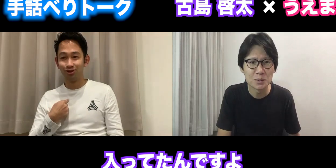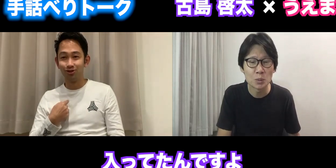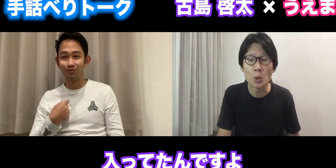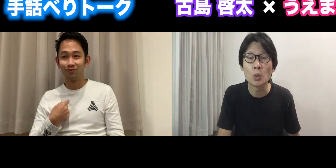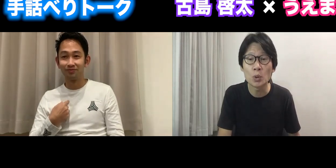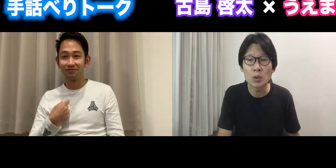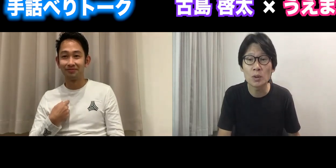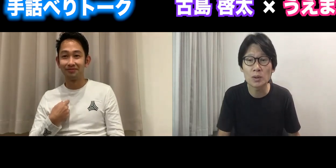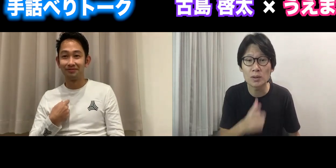けどん